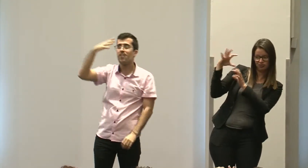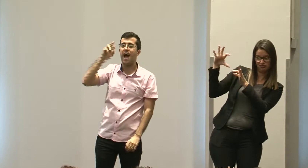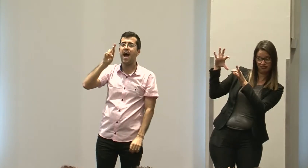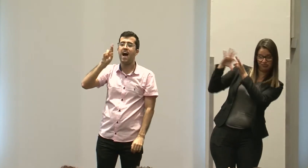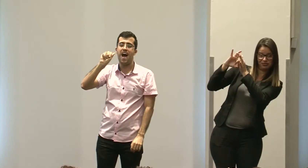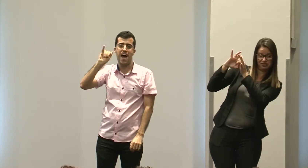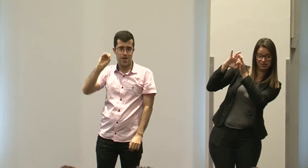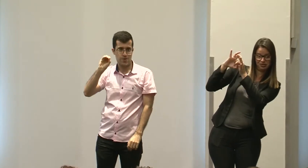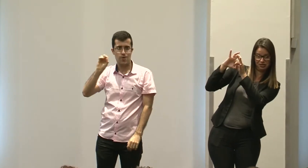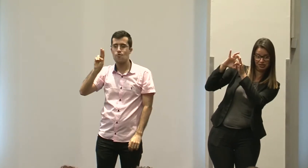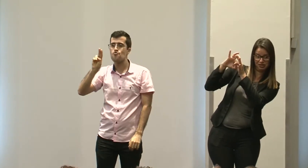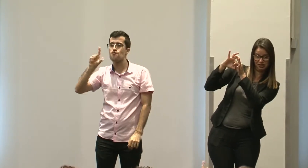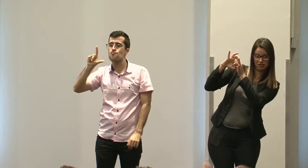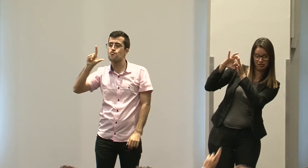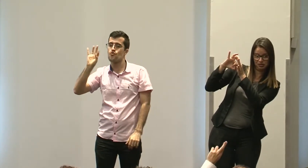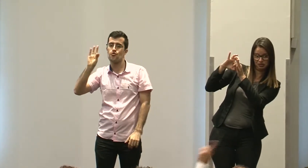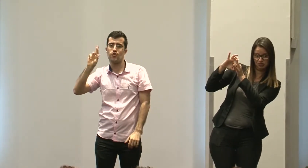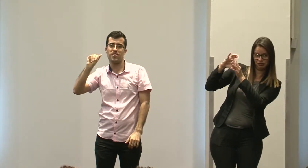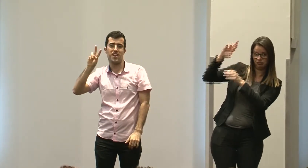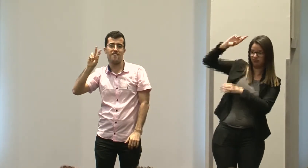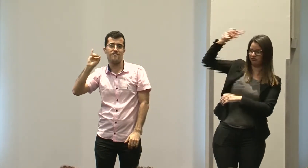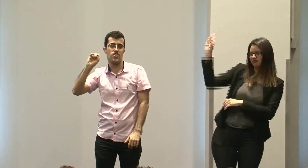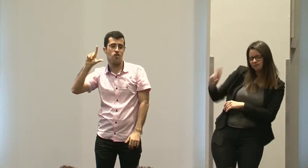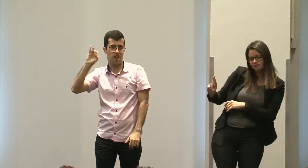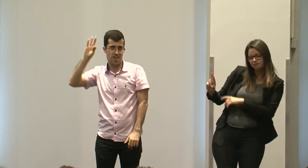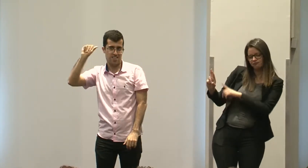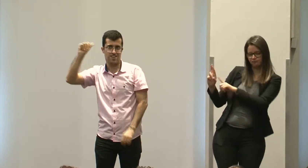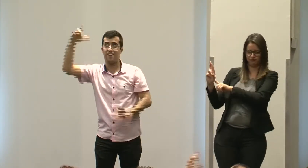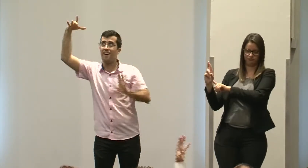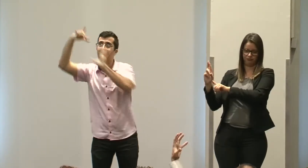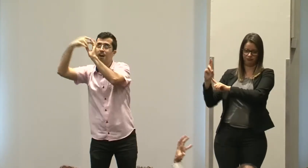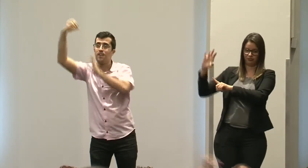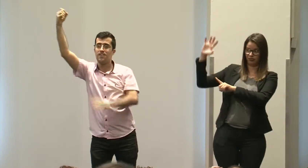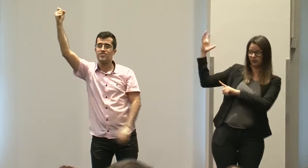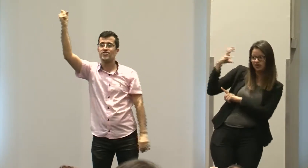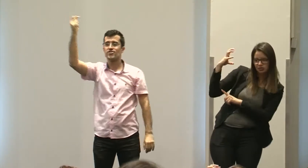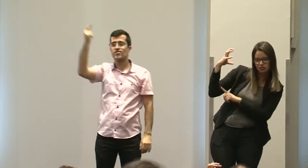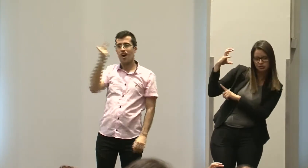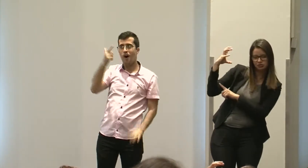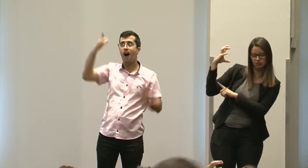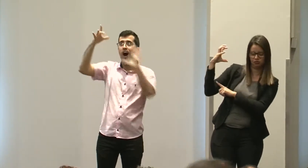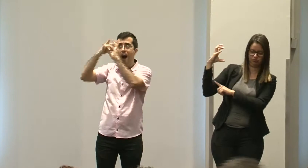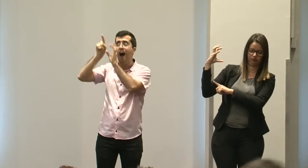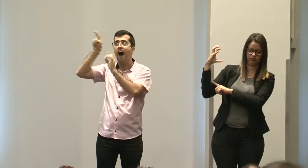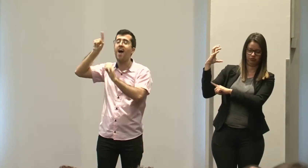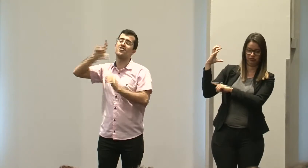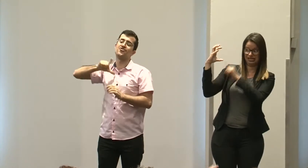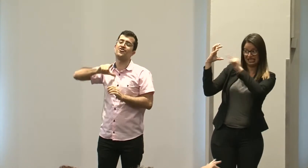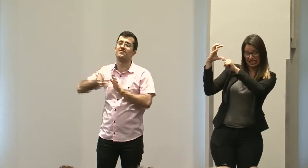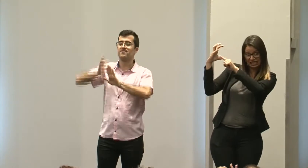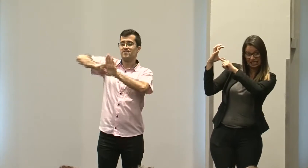semântica, como, por exemplo, o sol que está vinculado ao raio violeta que desce sobre nós.